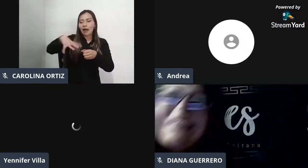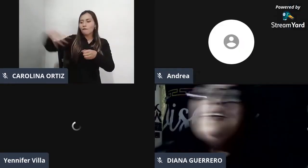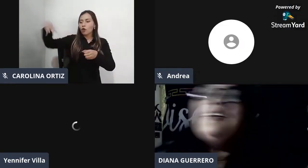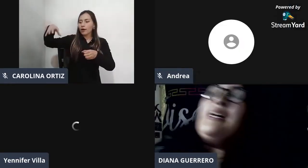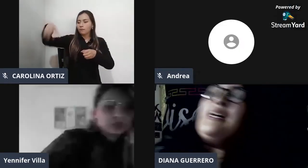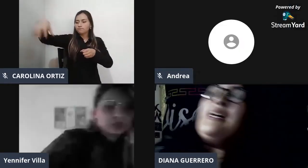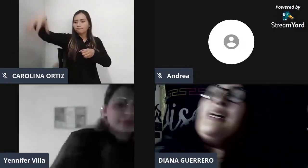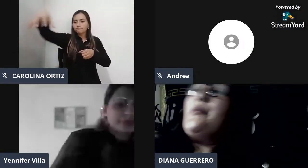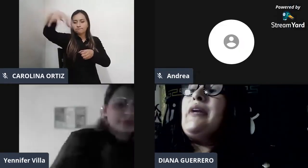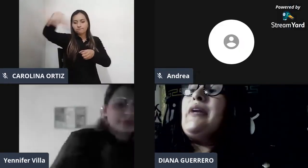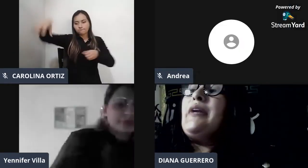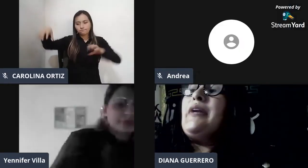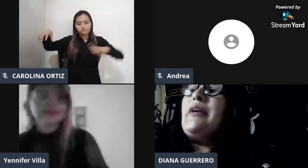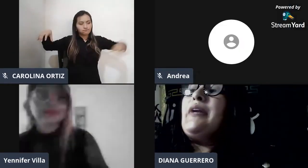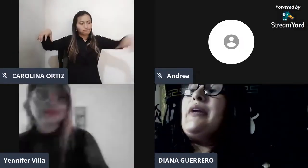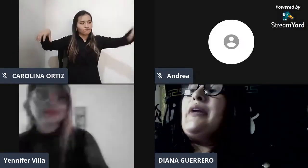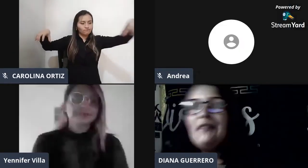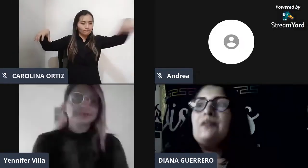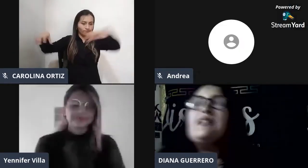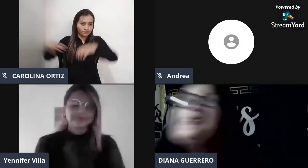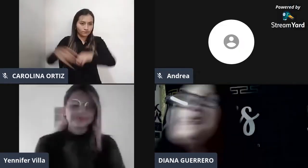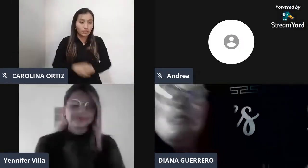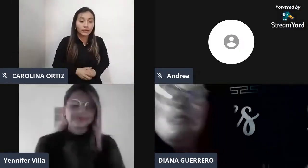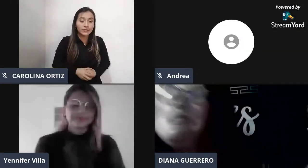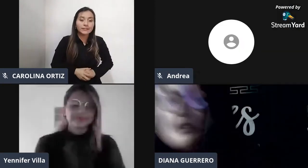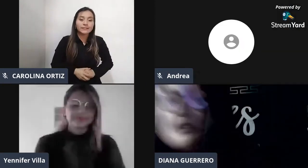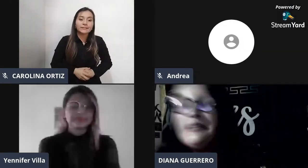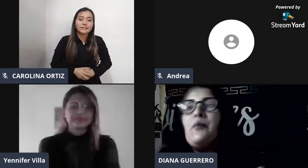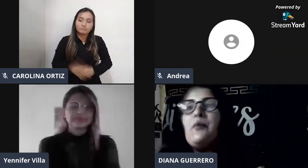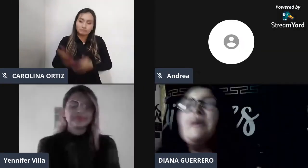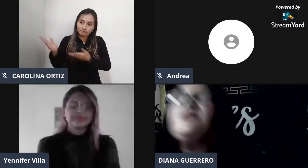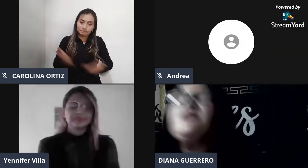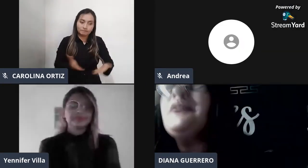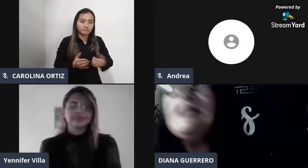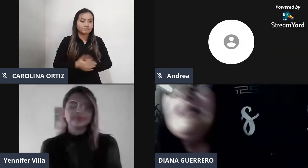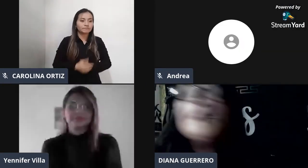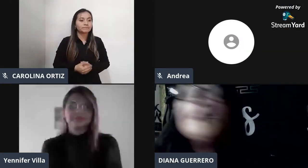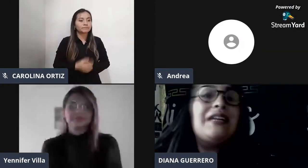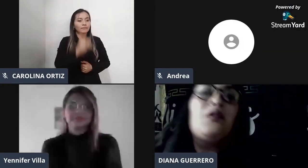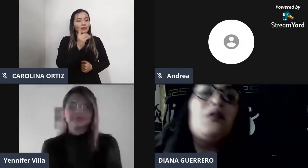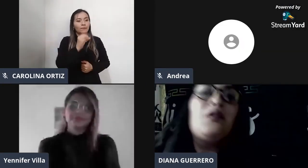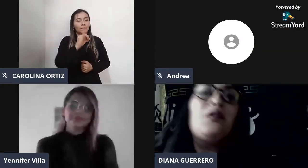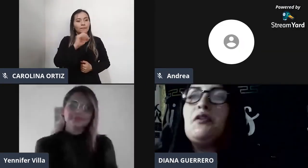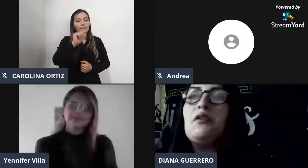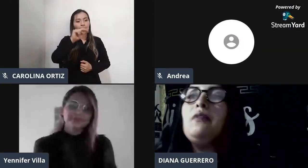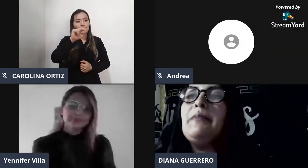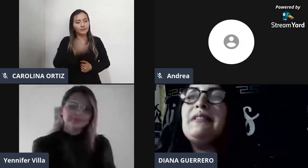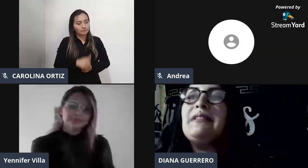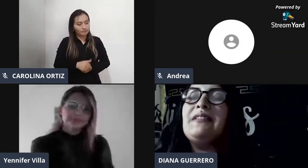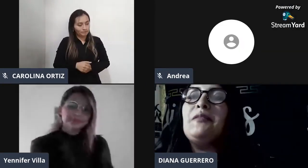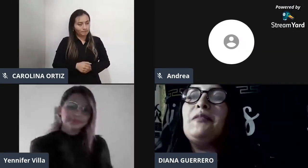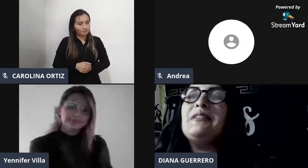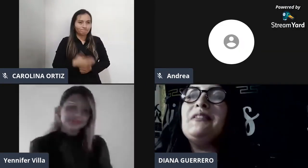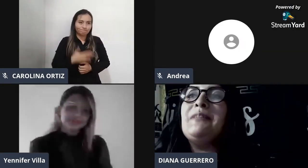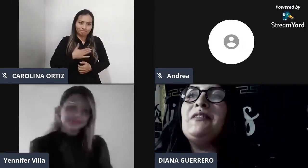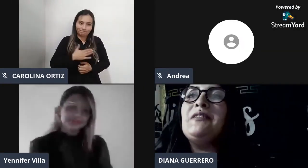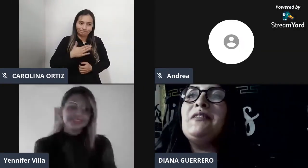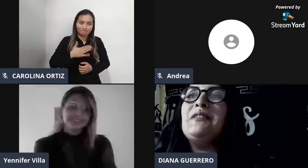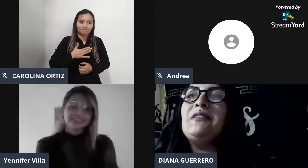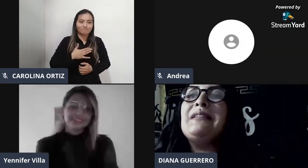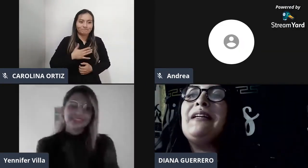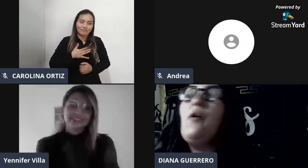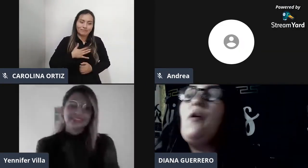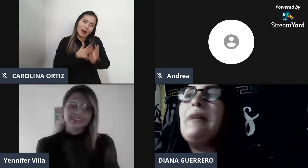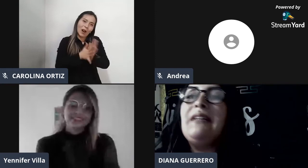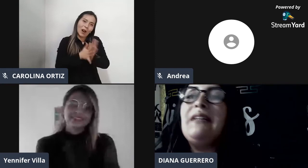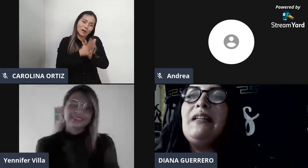Por favor. Bueno, compañeros y a todos los que nos están siguiendo en este momento, entonces continúo yo con mi presentación. Bueno, este espacio es como